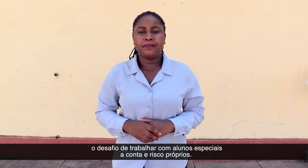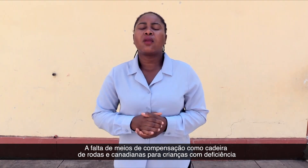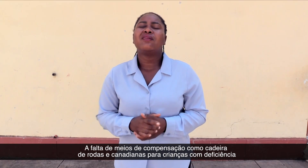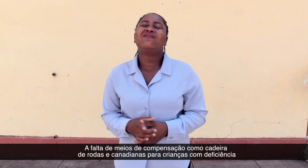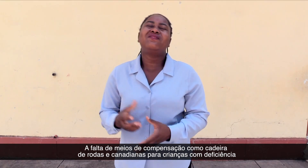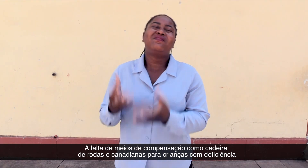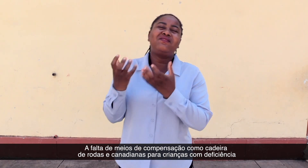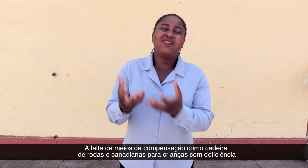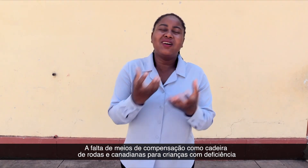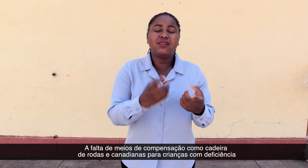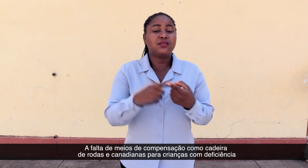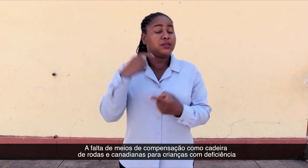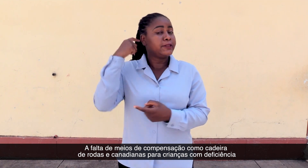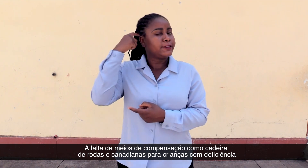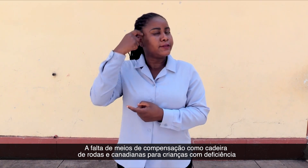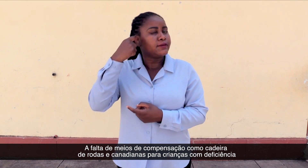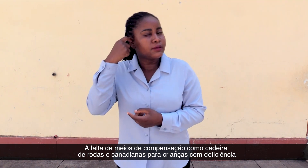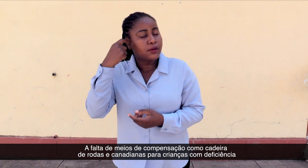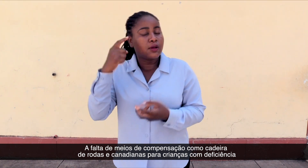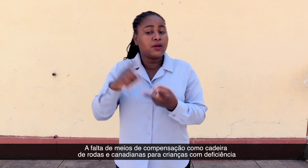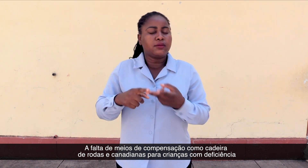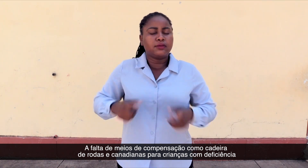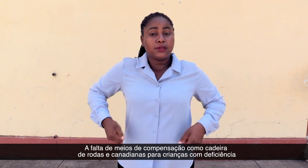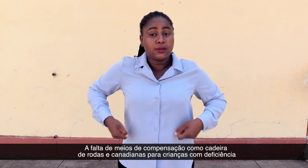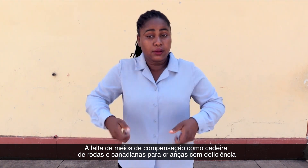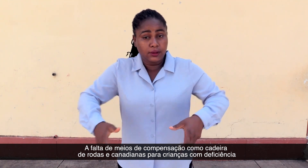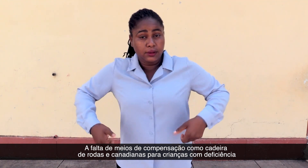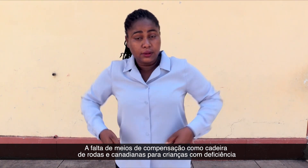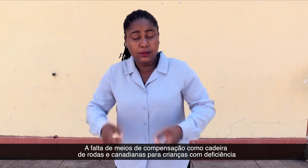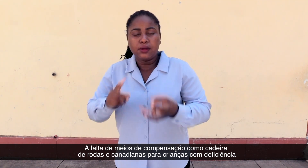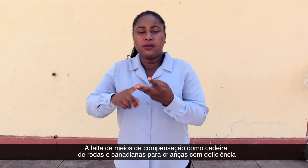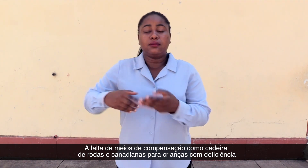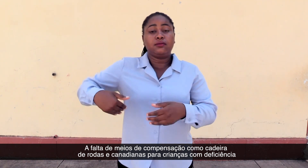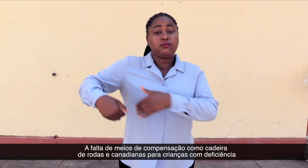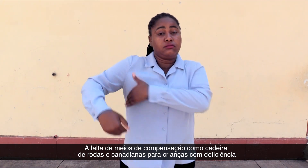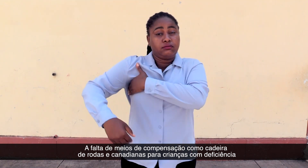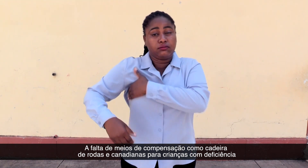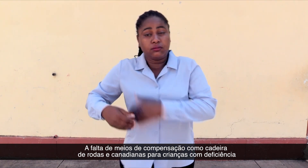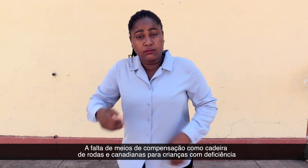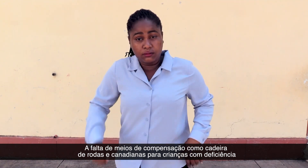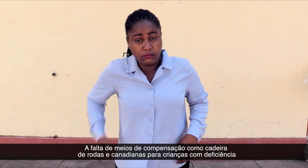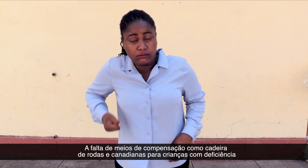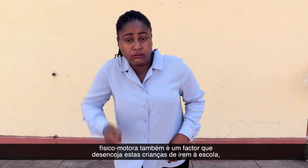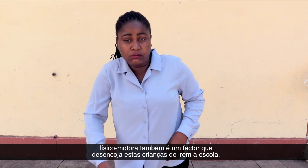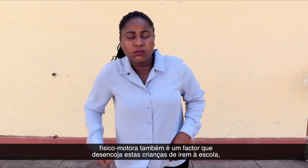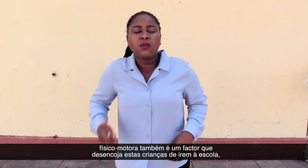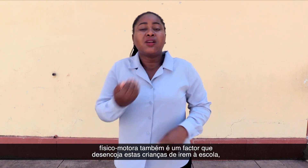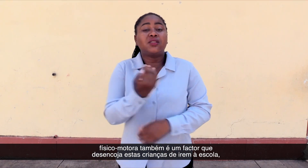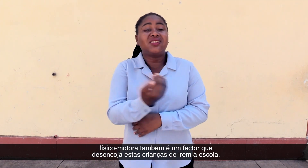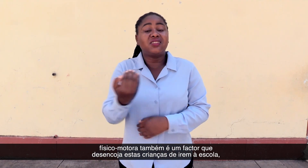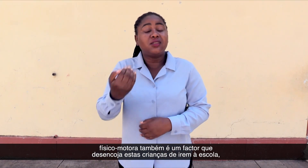próprios. A falta de meios de compensação, como cadeira de rodas e canadianas para crianças com